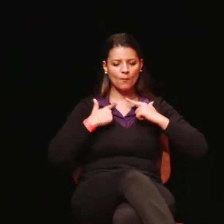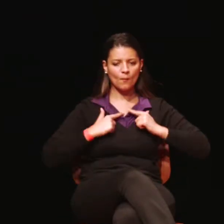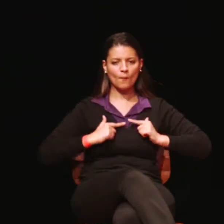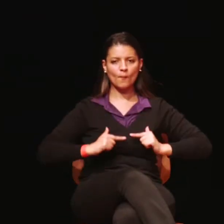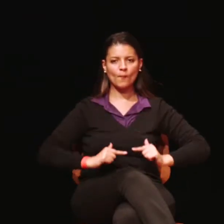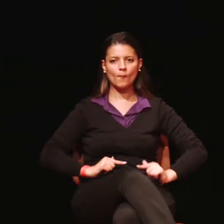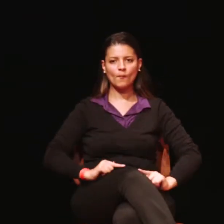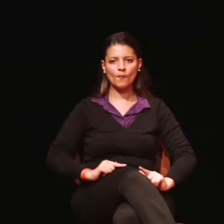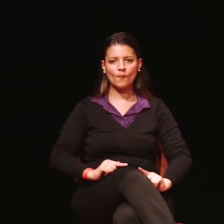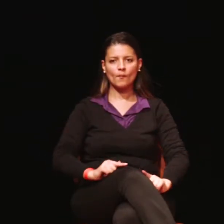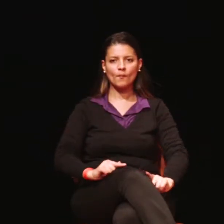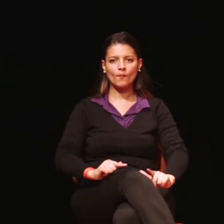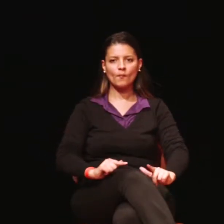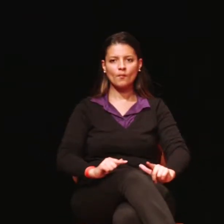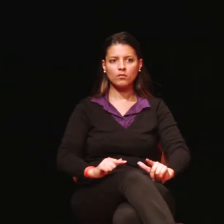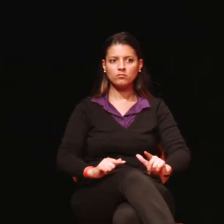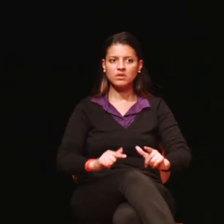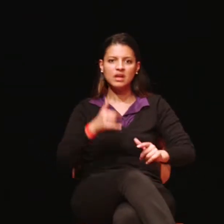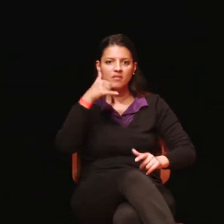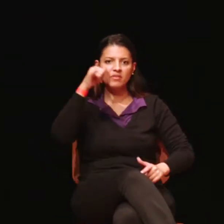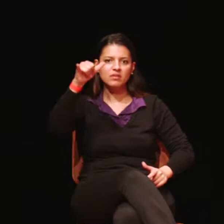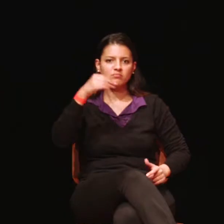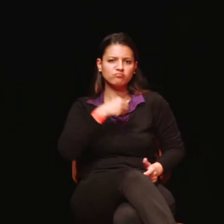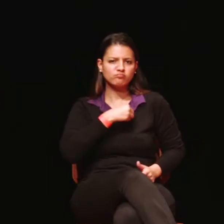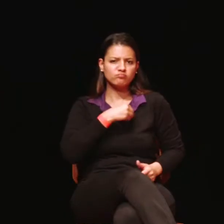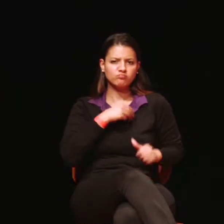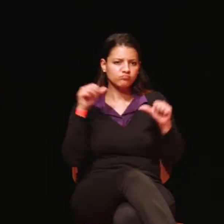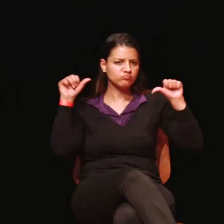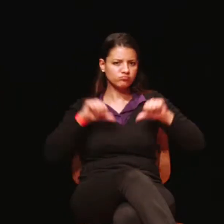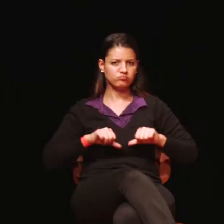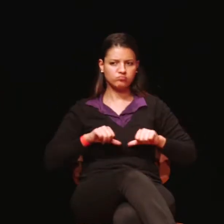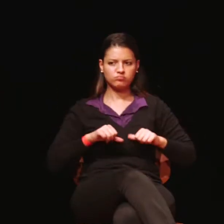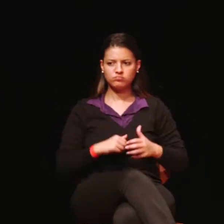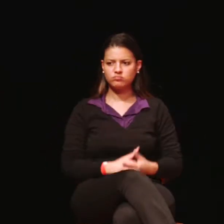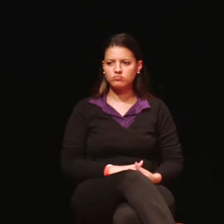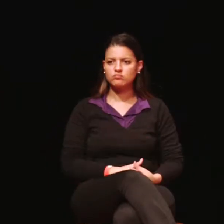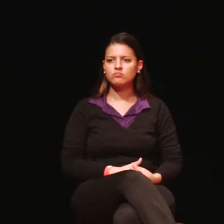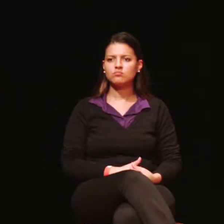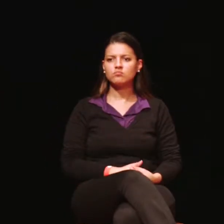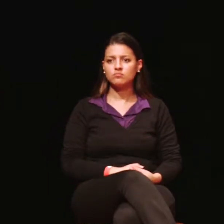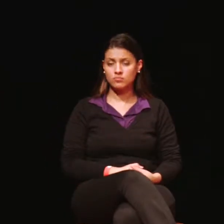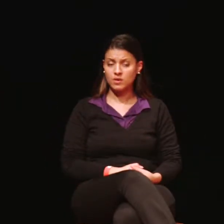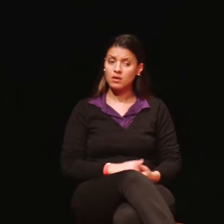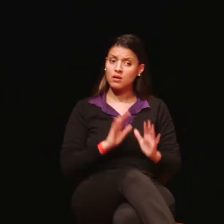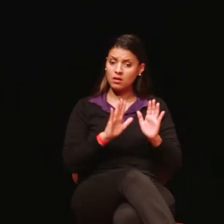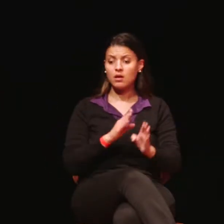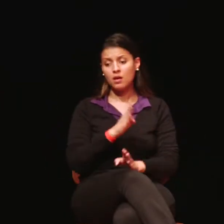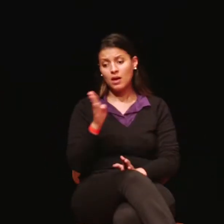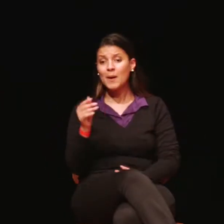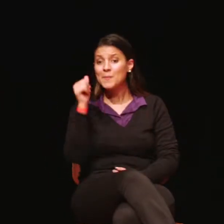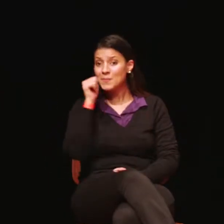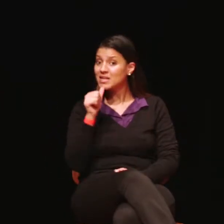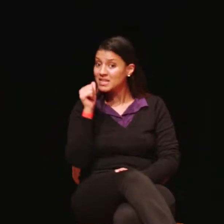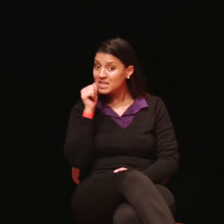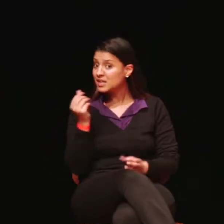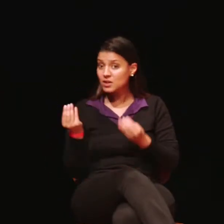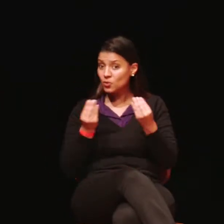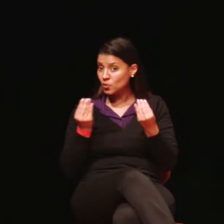às abomináveis torpezas. Fecha aspas. Em relação às meninas, o autor